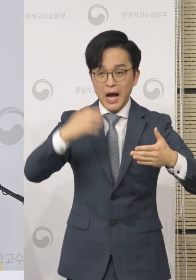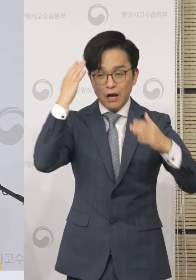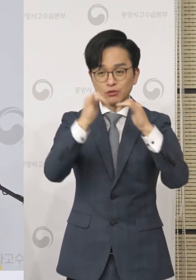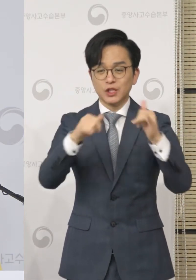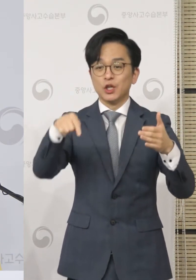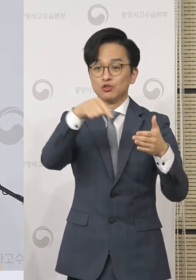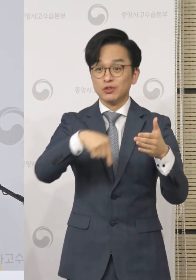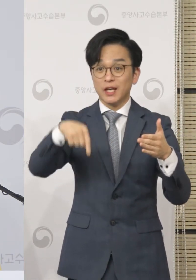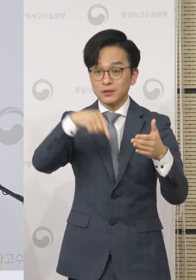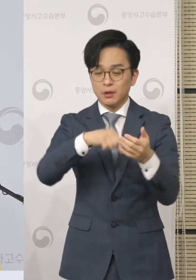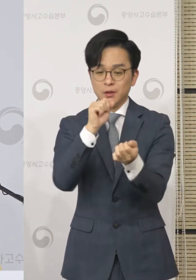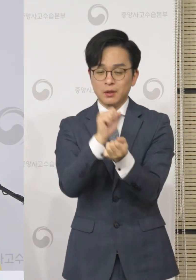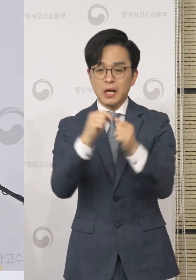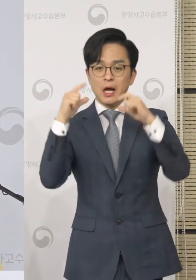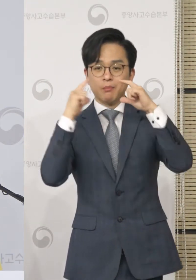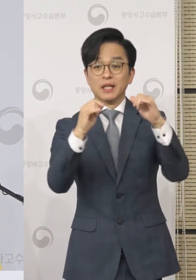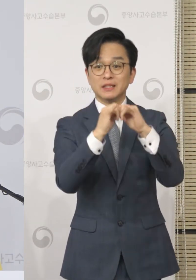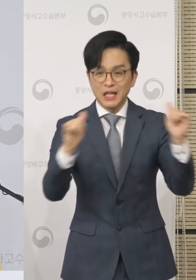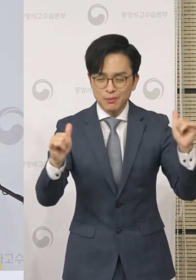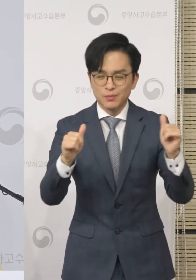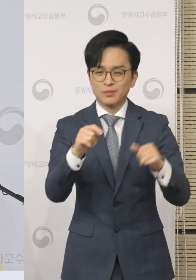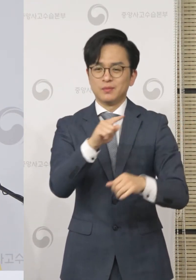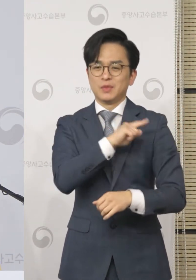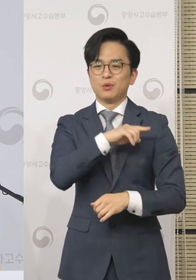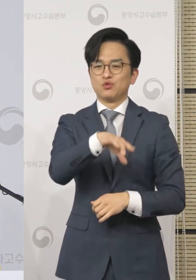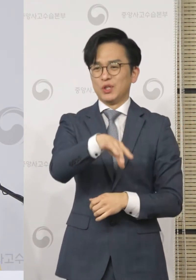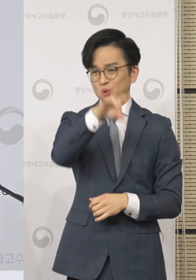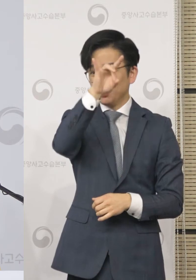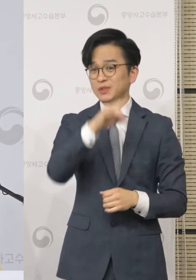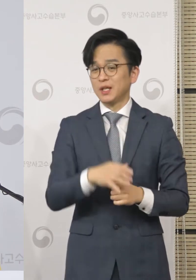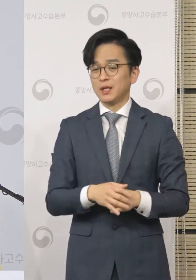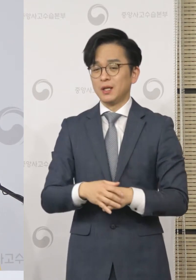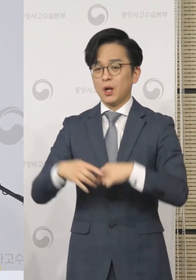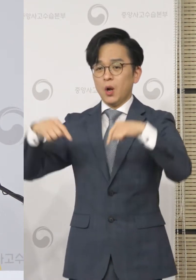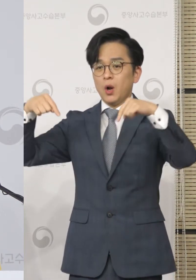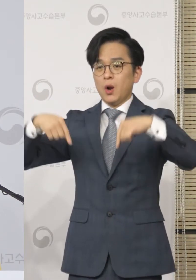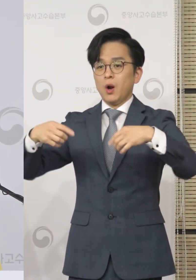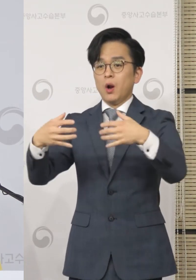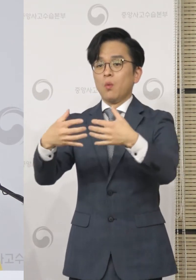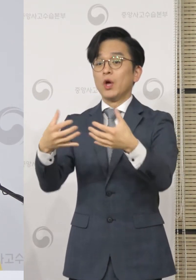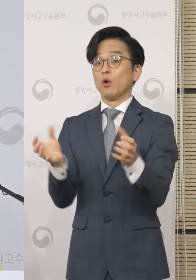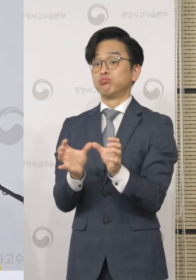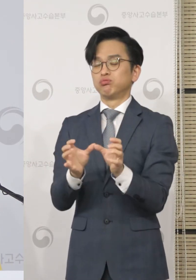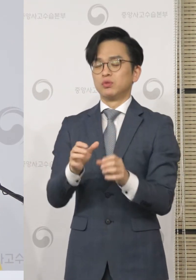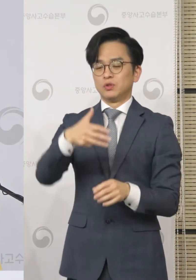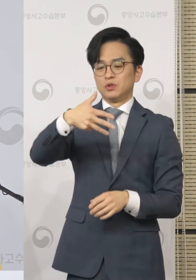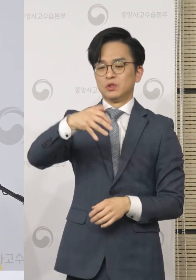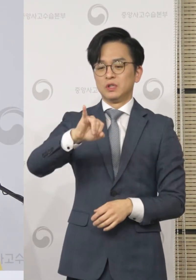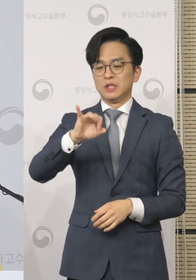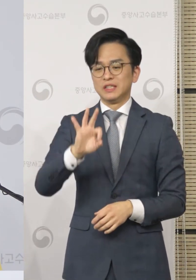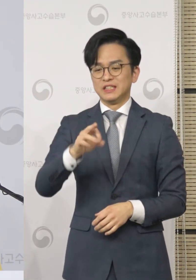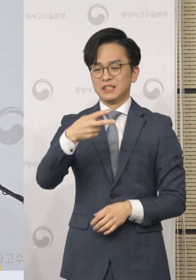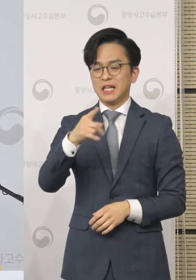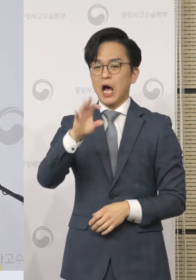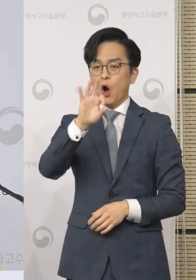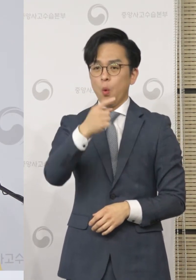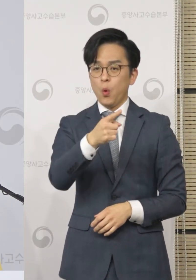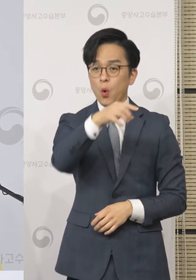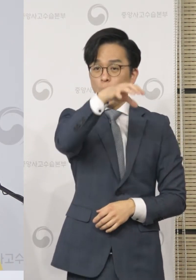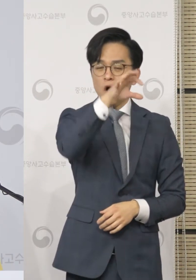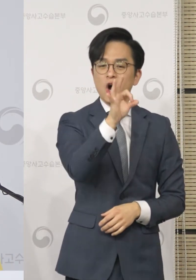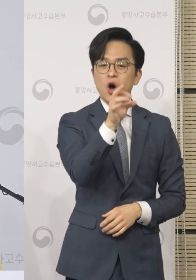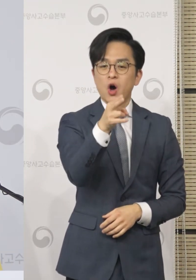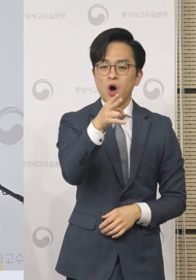감염증 확진 판정을 받은 최초의 사례입니다. 외교부는 주 칭따오 총영사관을